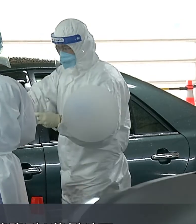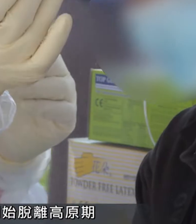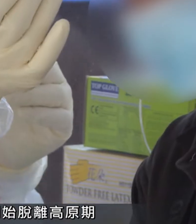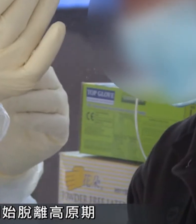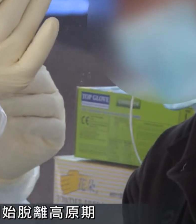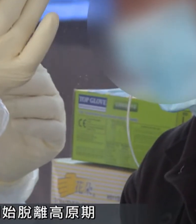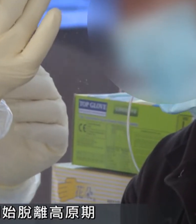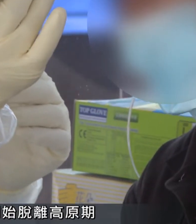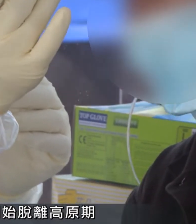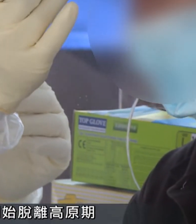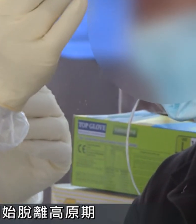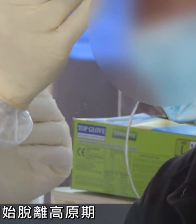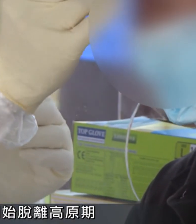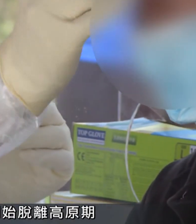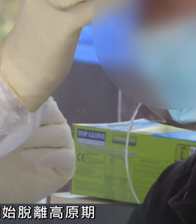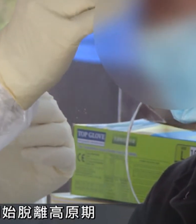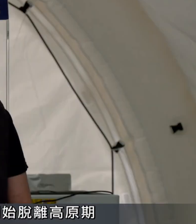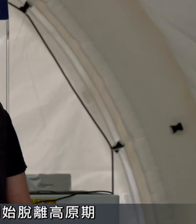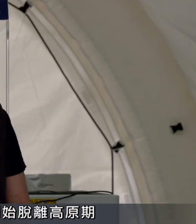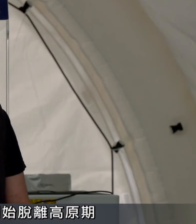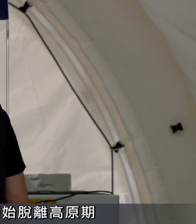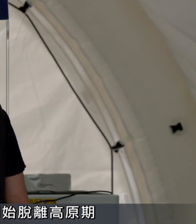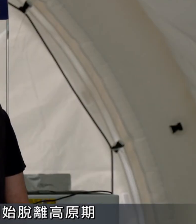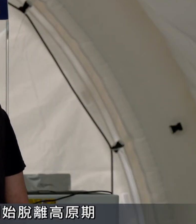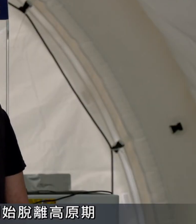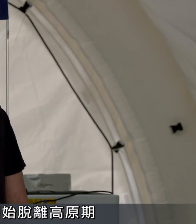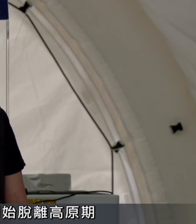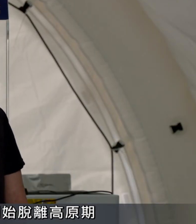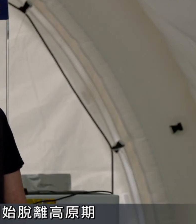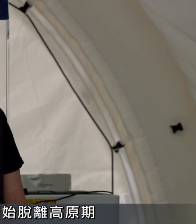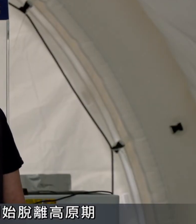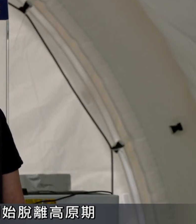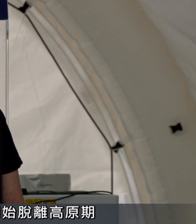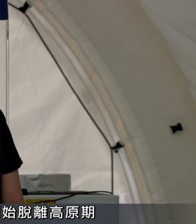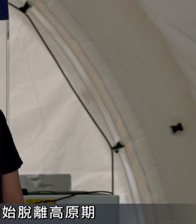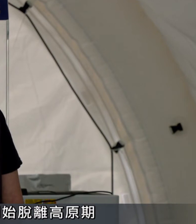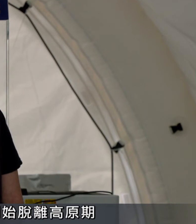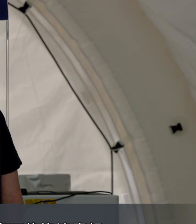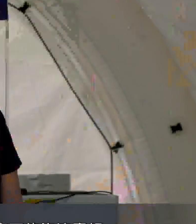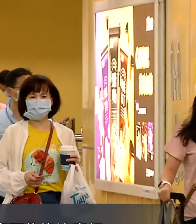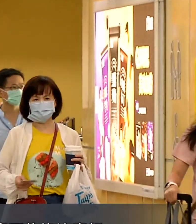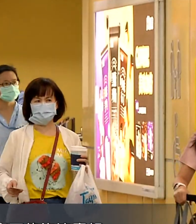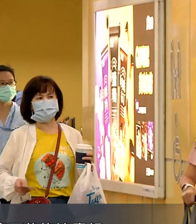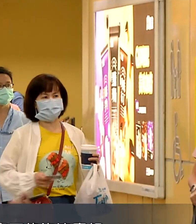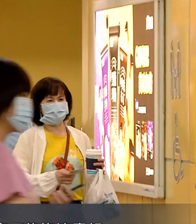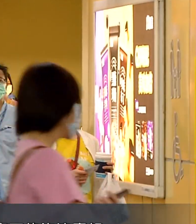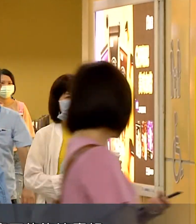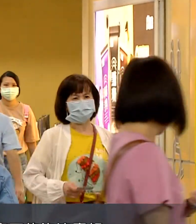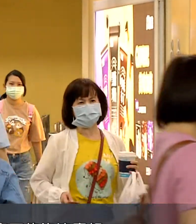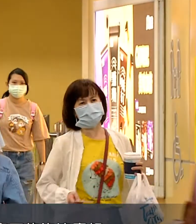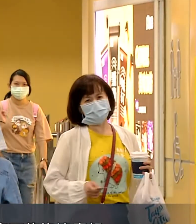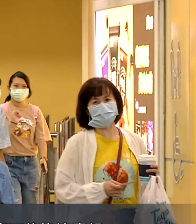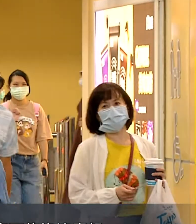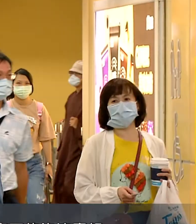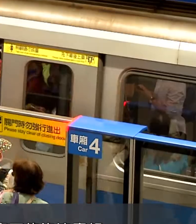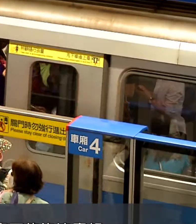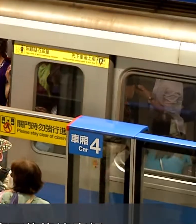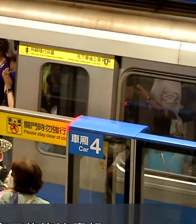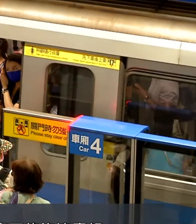一军指出，各区开始脱离高原期，各县市确诊数持平。不过现在天气变热，民众戴口罩的遵从度